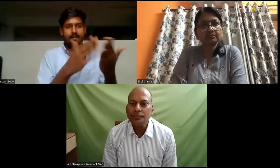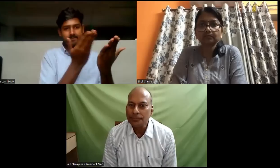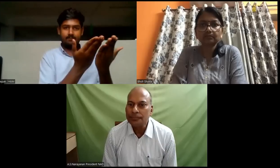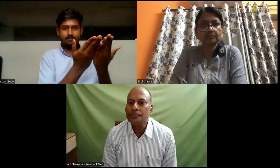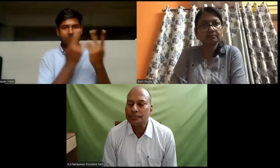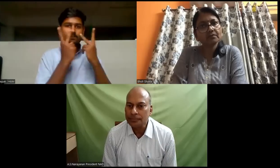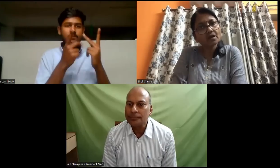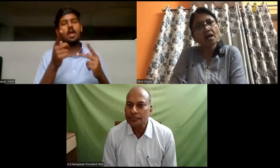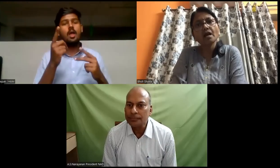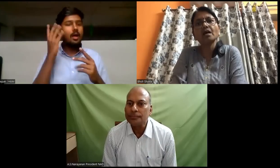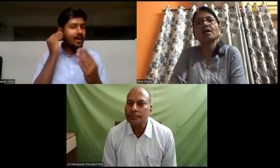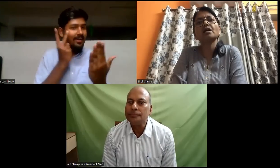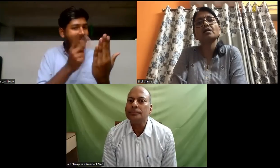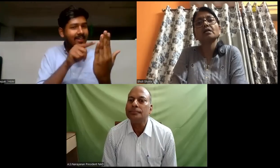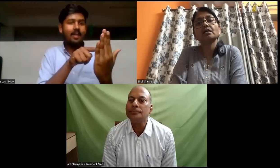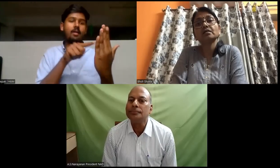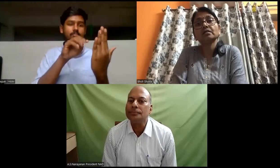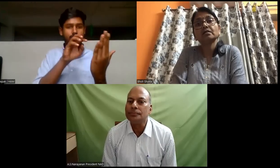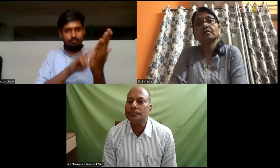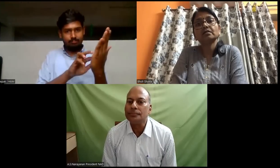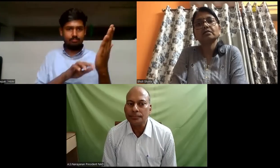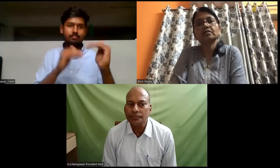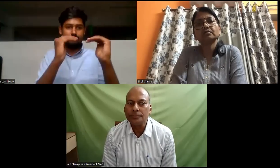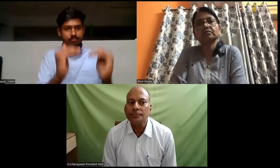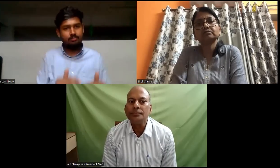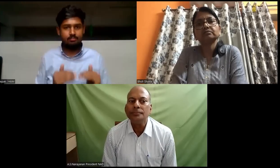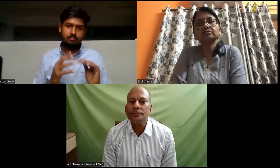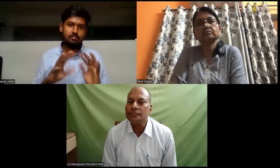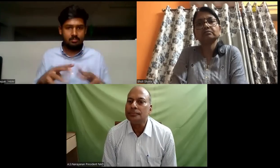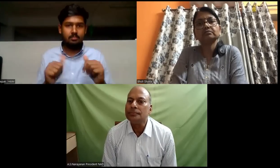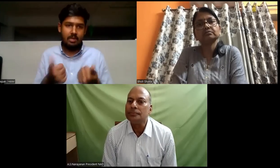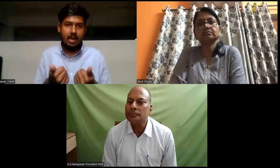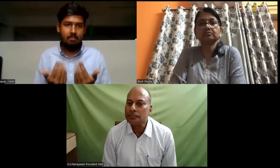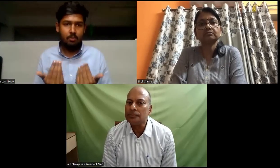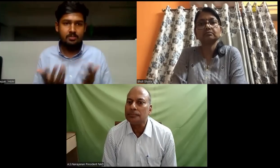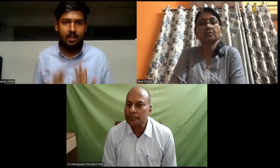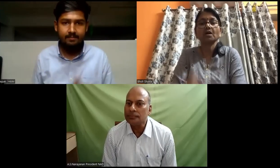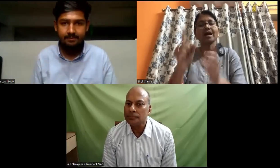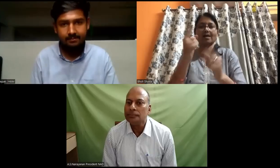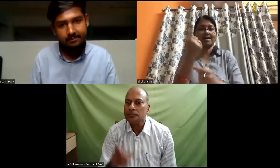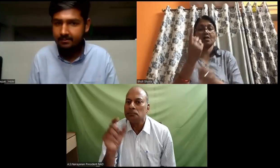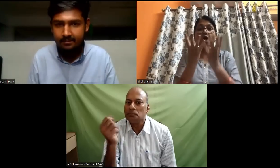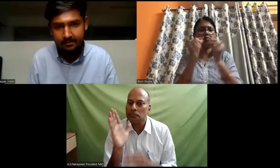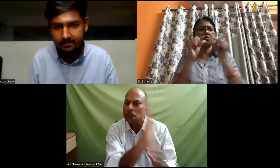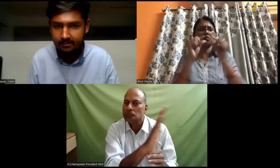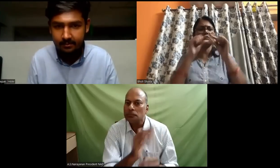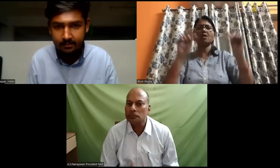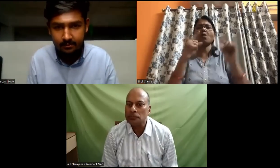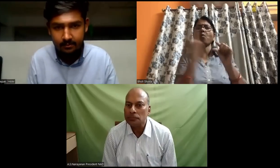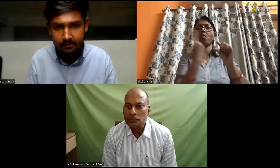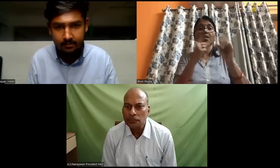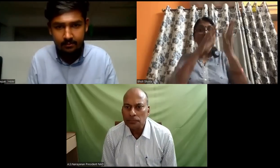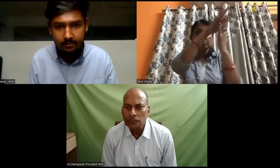हमारा प्रॉपर प्लान नहीं था यहाँ आने का ऐसे अचानक हमें नजर आया तो अपने कैसे देख सकते हैं जब हम अगले दफा आएंगे ना बच्चे वाले लेके